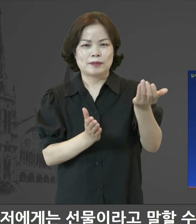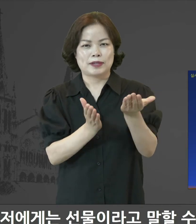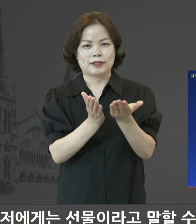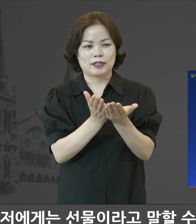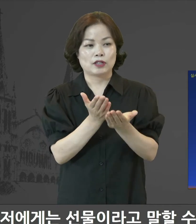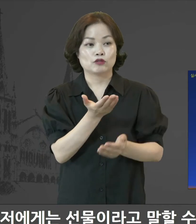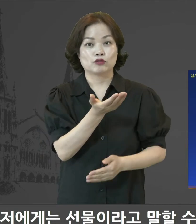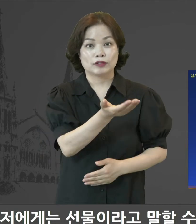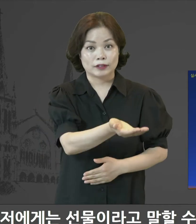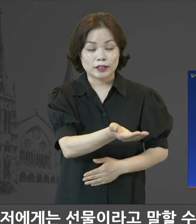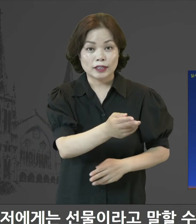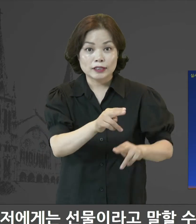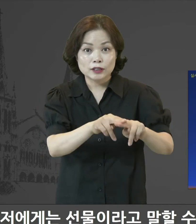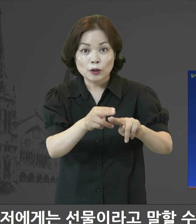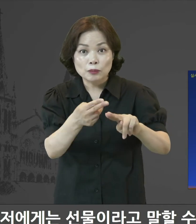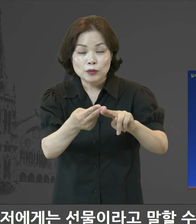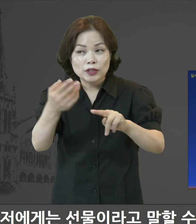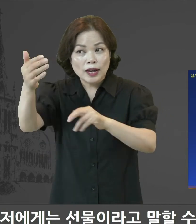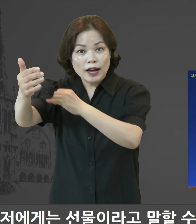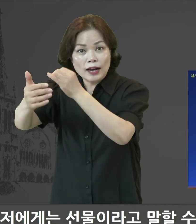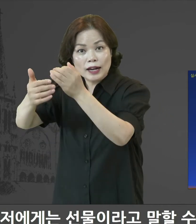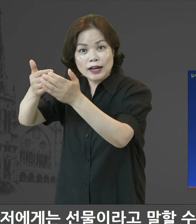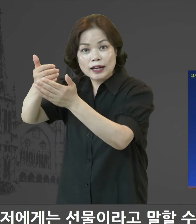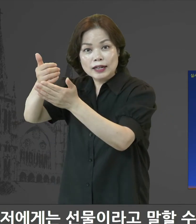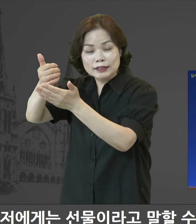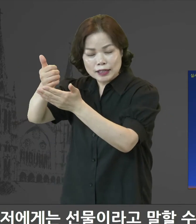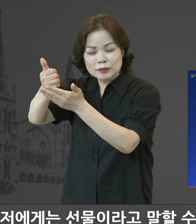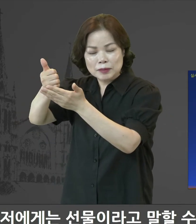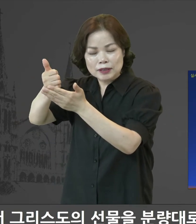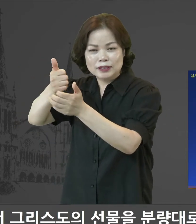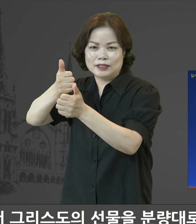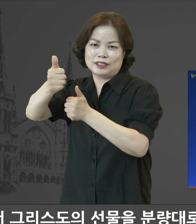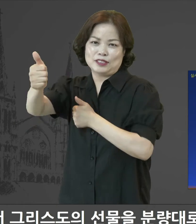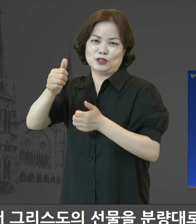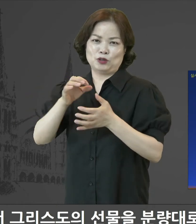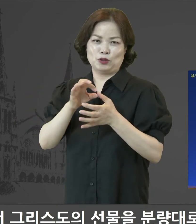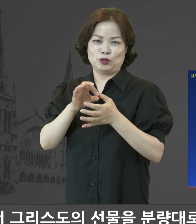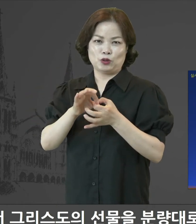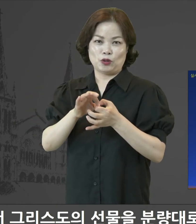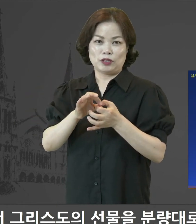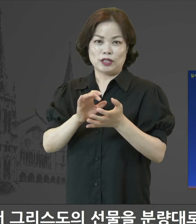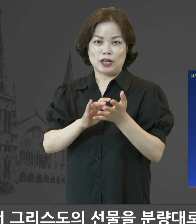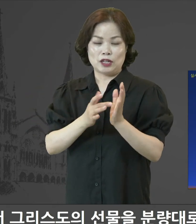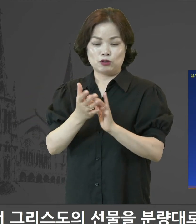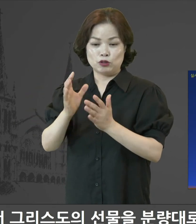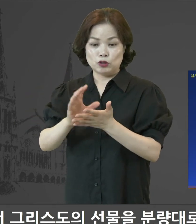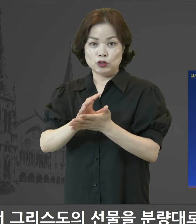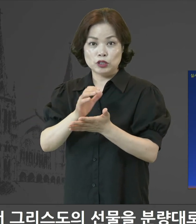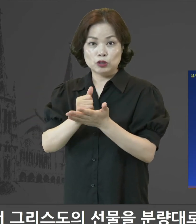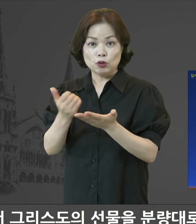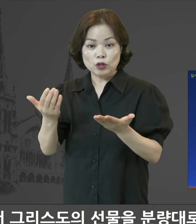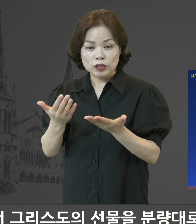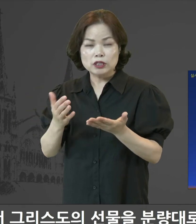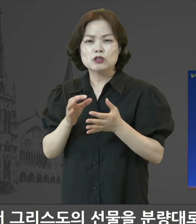그 선물은 하나님의 승리에 의해서 예수 그리스도가 이 땅에서 하신 일을 위해서